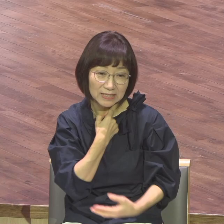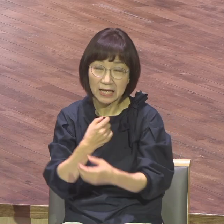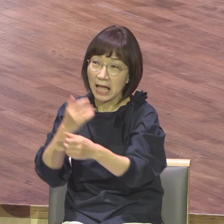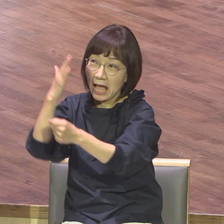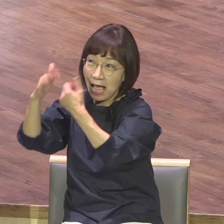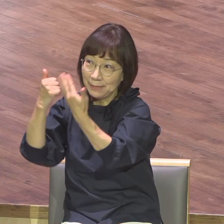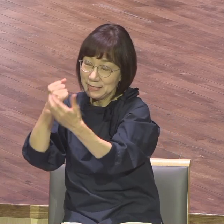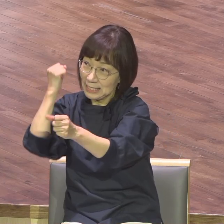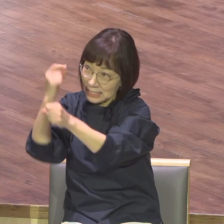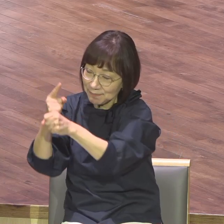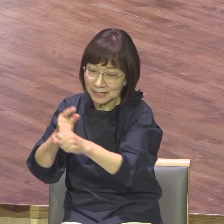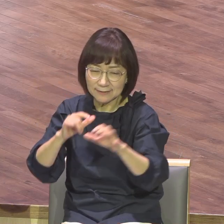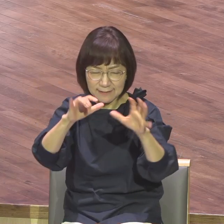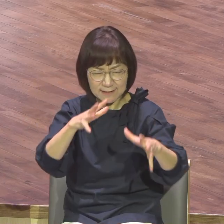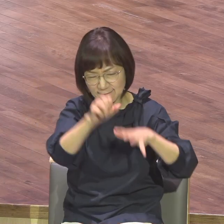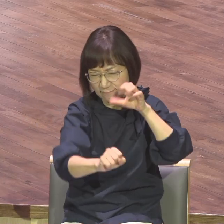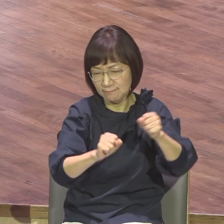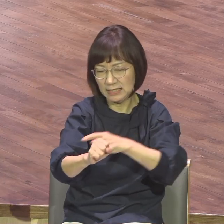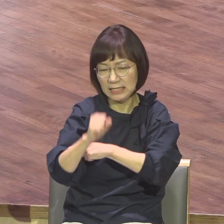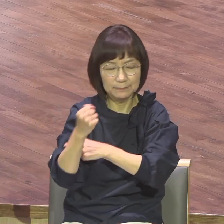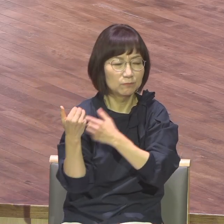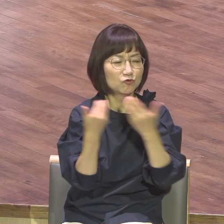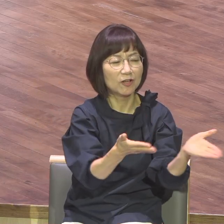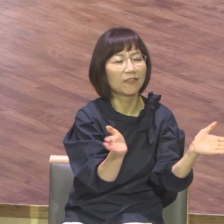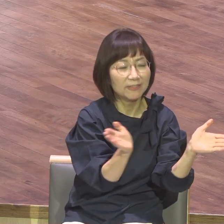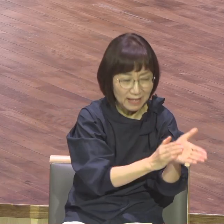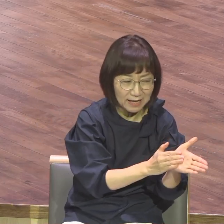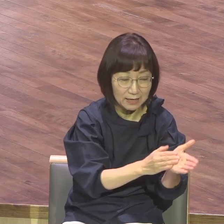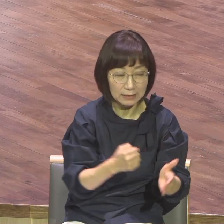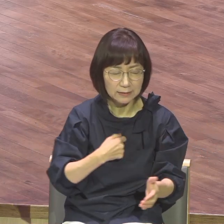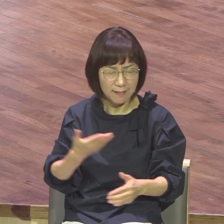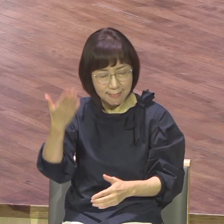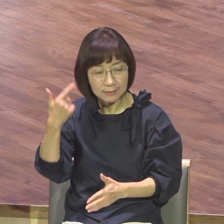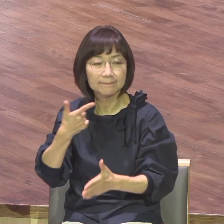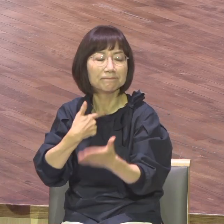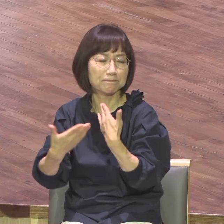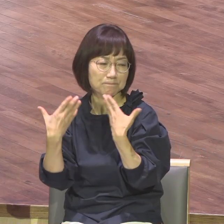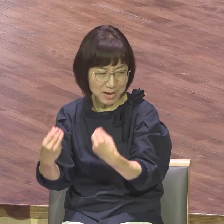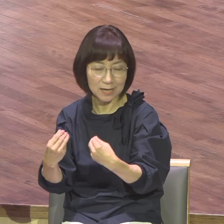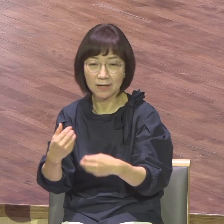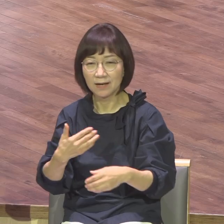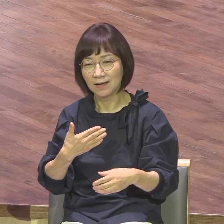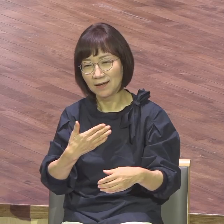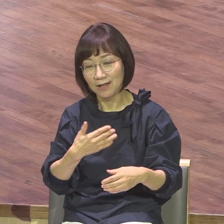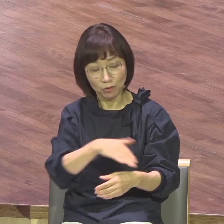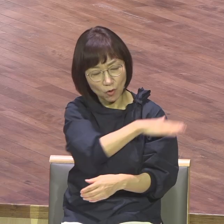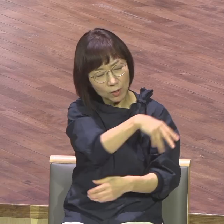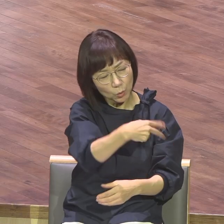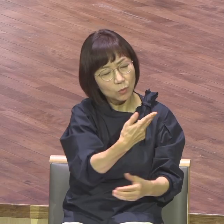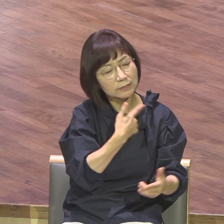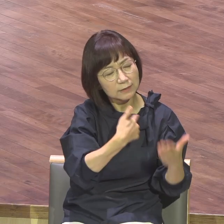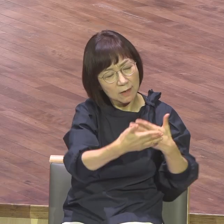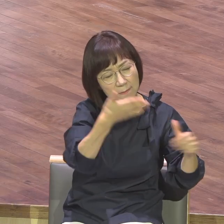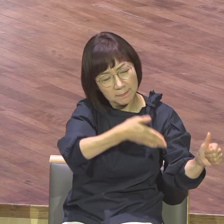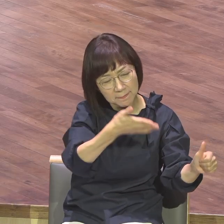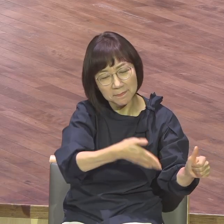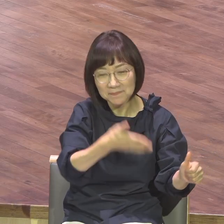있는 정보할 힘 다 주어졌다. 하나님께서 우리에게 놀라운 능력을 이미 다